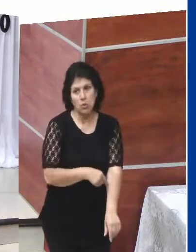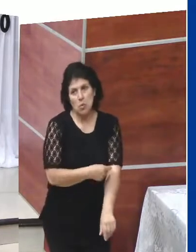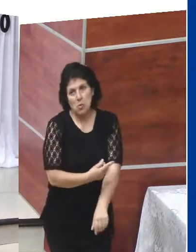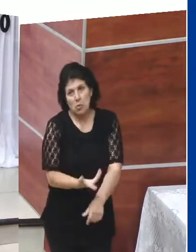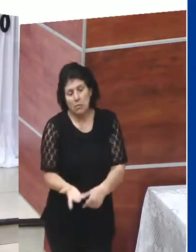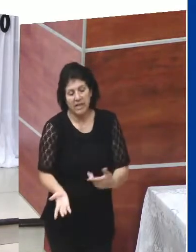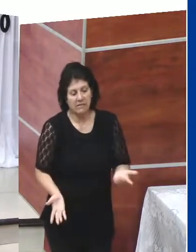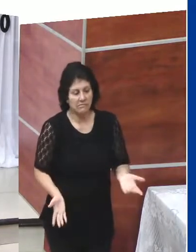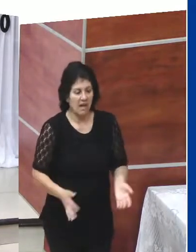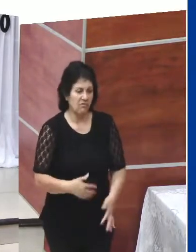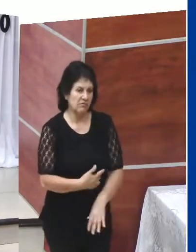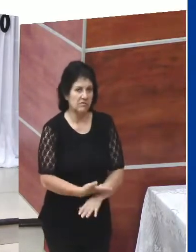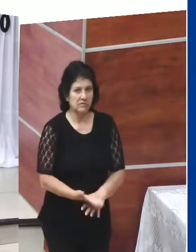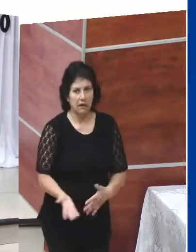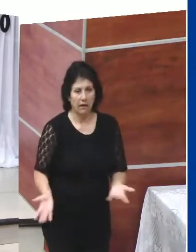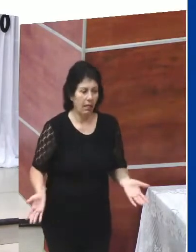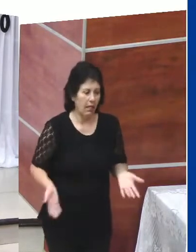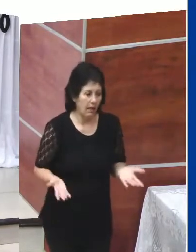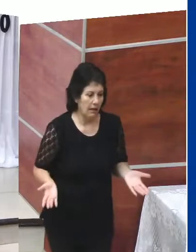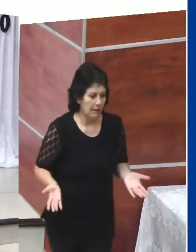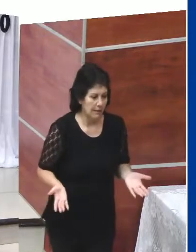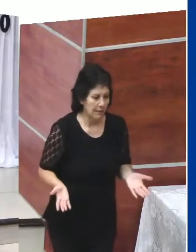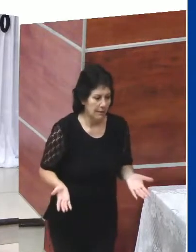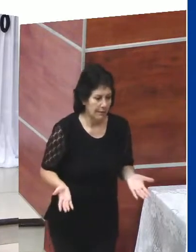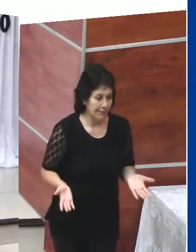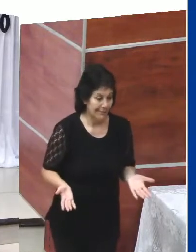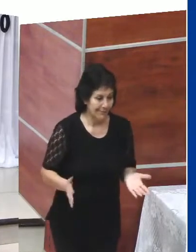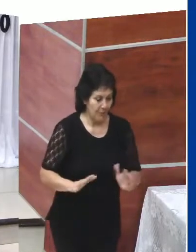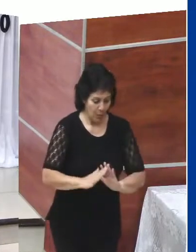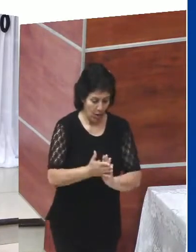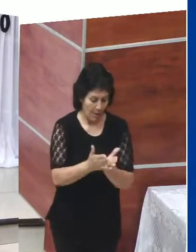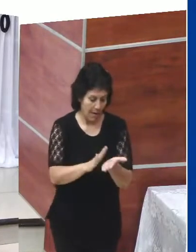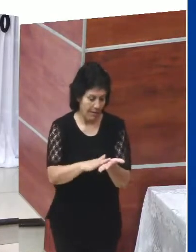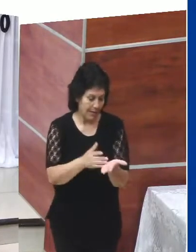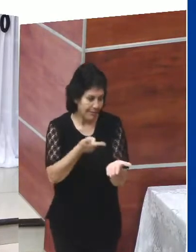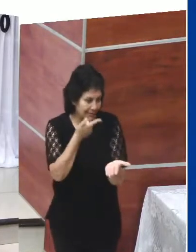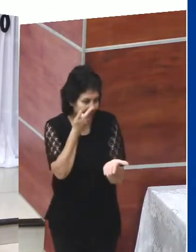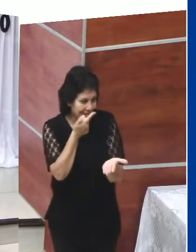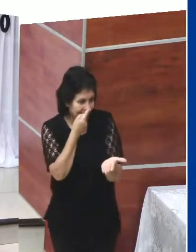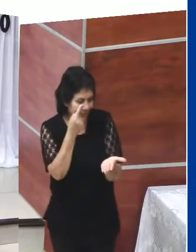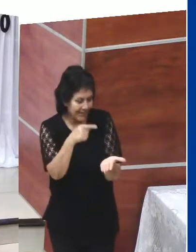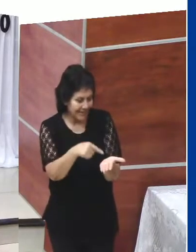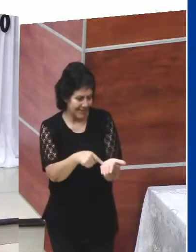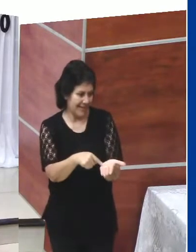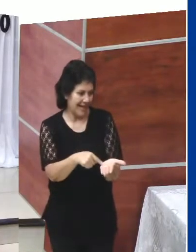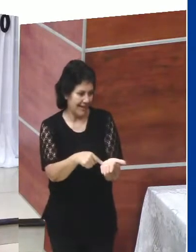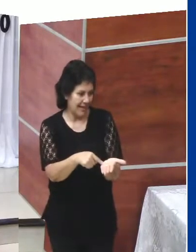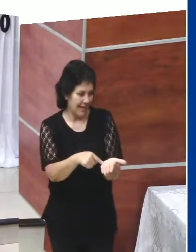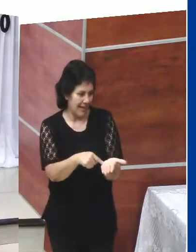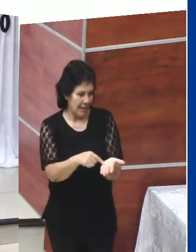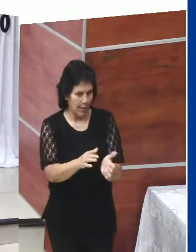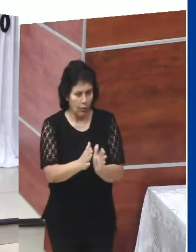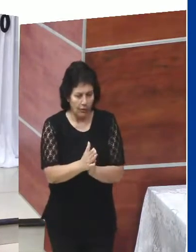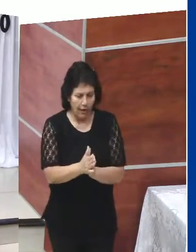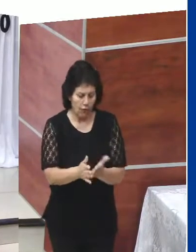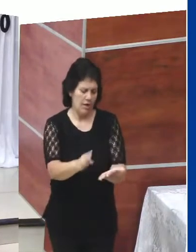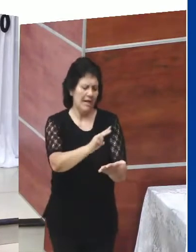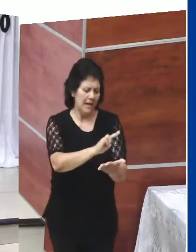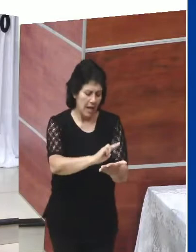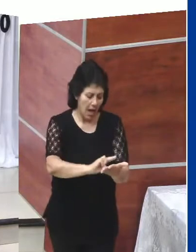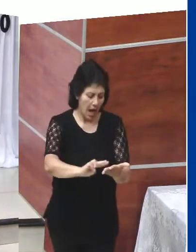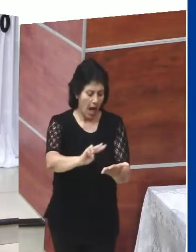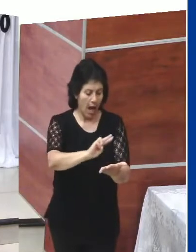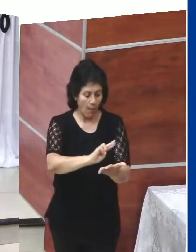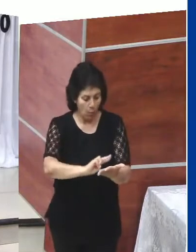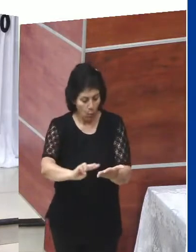le quitan el brillo y la vida que tiene la palabra de Dios. Leámosla con voz, en voz alta. Leámosla en